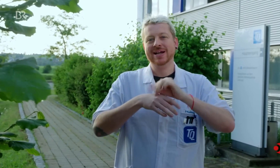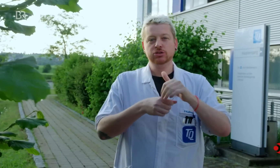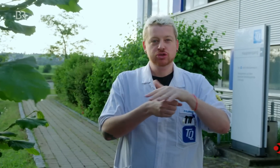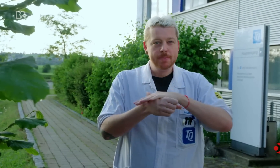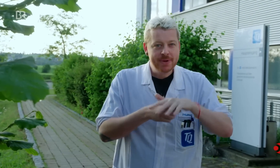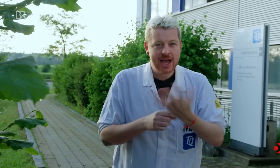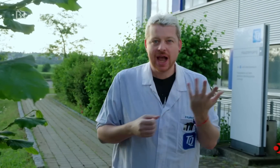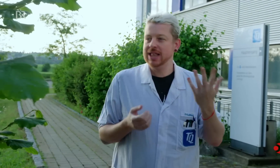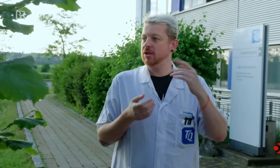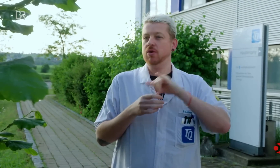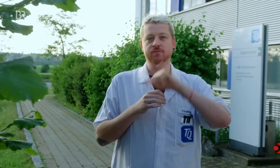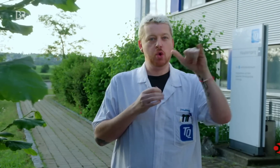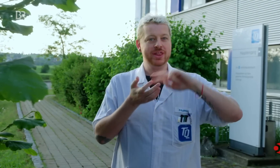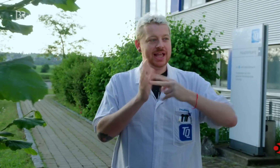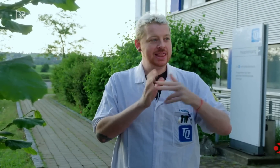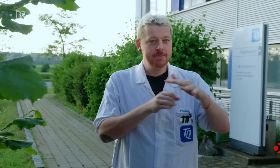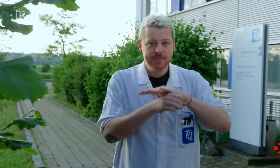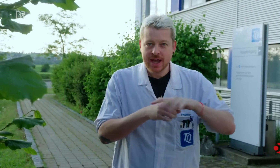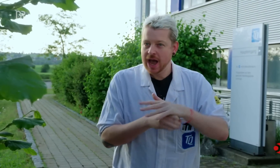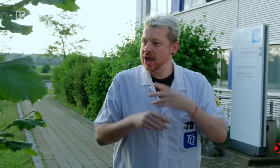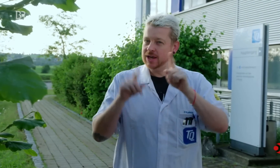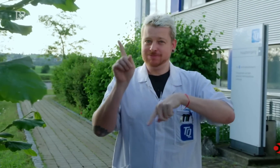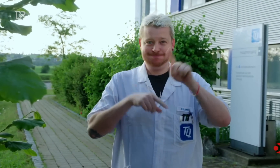medizinischen Bereich, den Bereich Flugzeugtechnik und mehr.